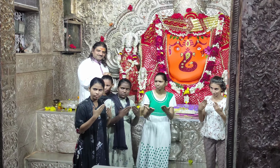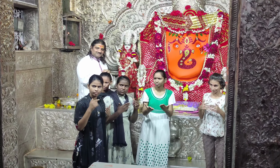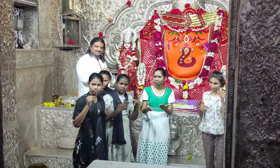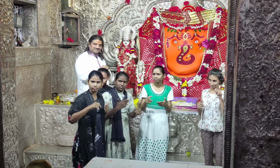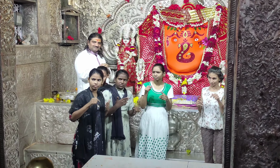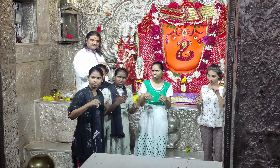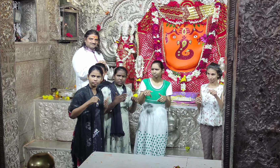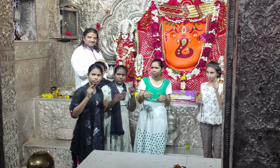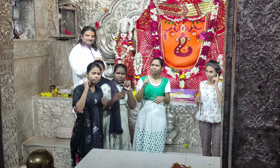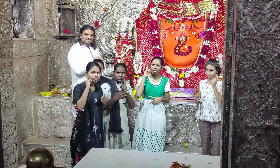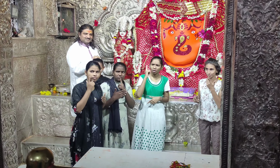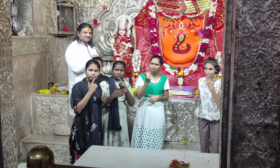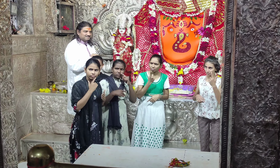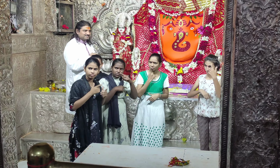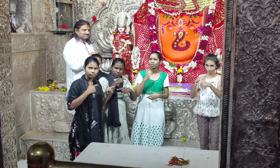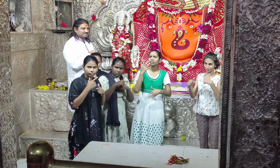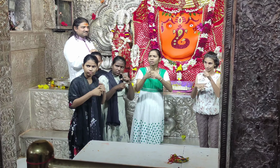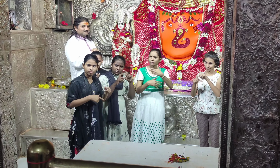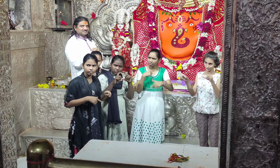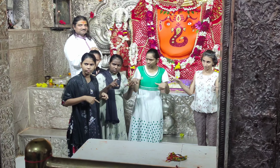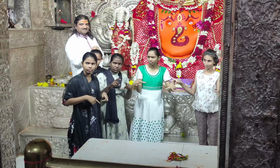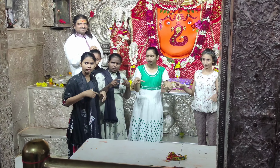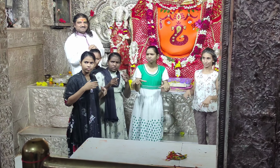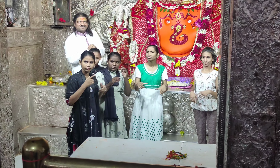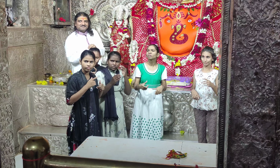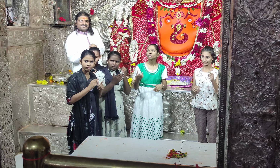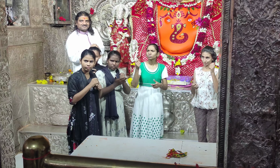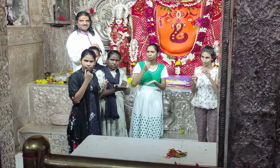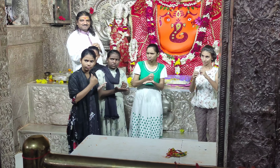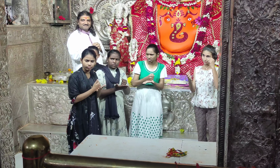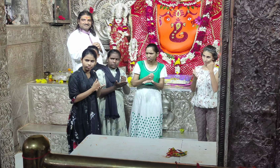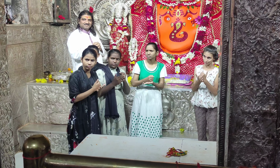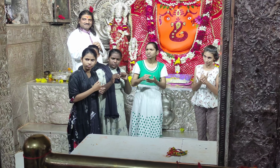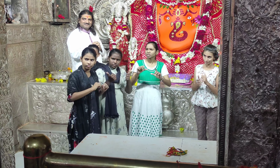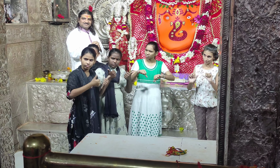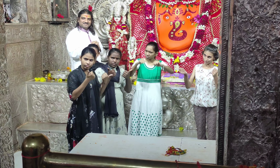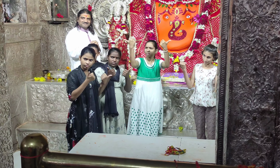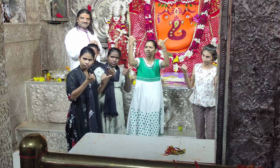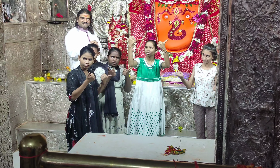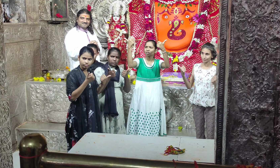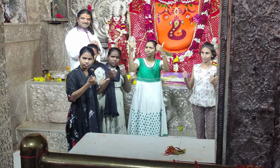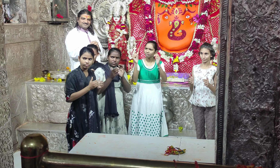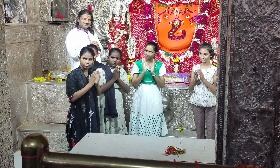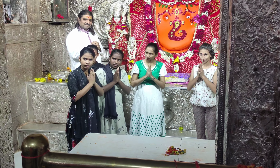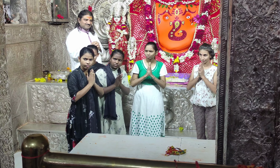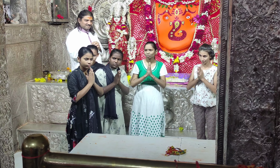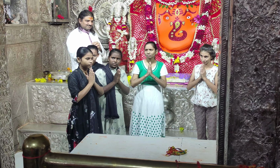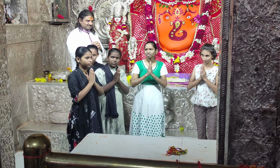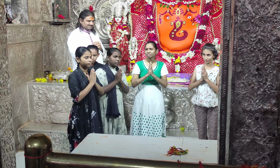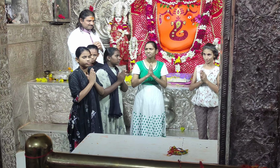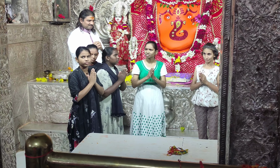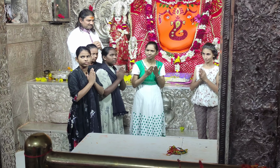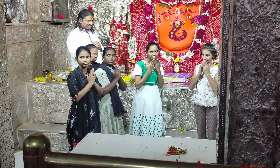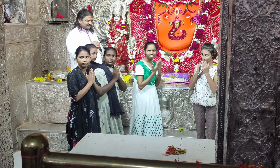आज मुख बजरों की सांकेतिक भाषा है उसको जिम्मेदारी करते हुए प्रार्थना कर रहे हैं। थैंक यू।